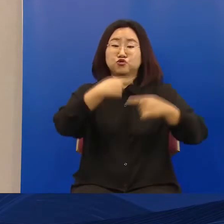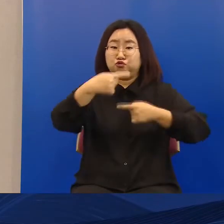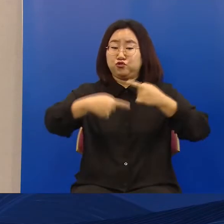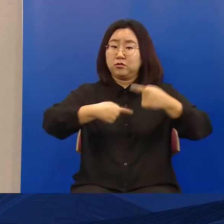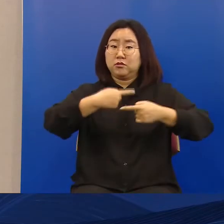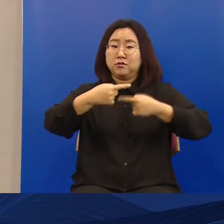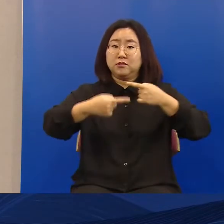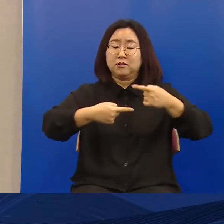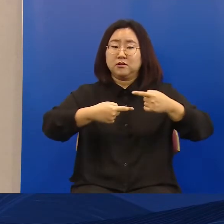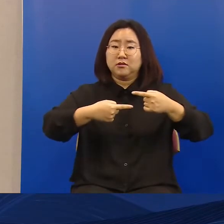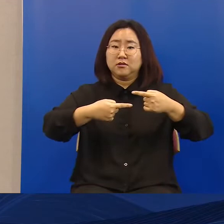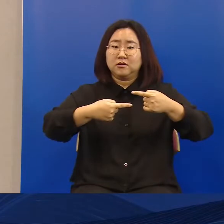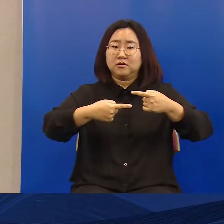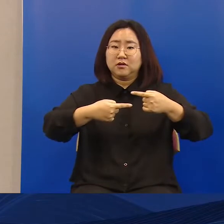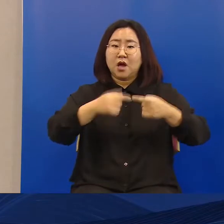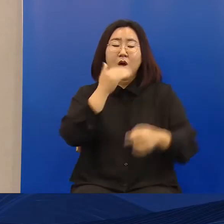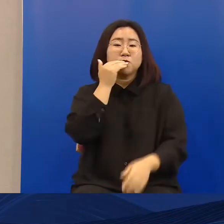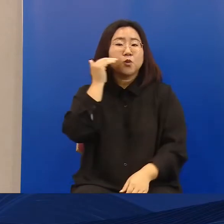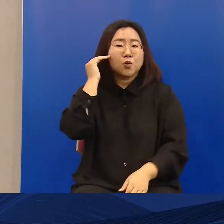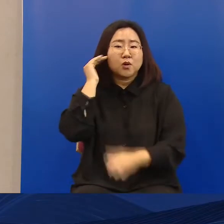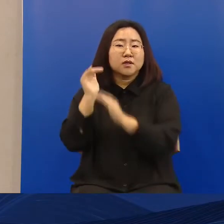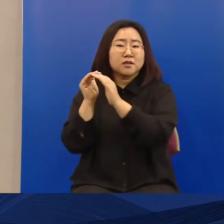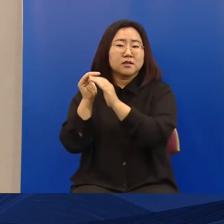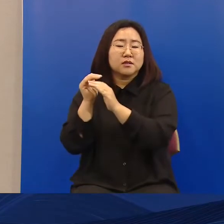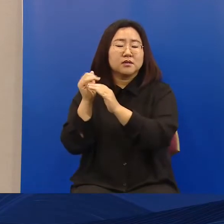하는 것은 농인과